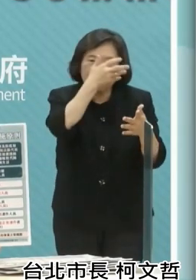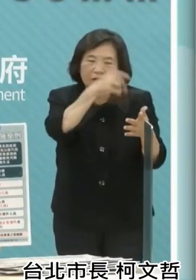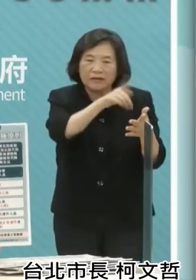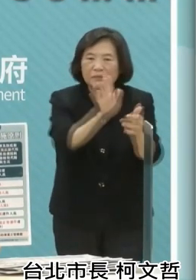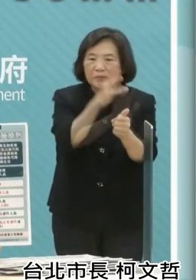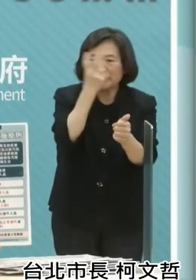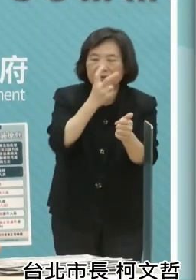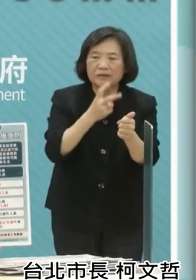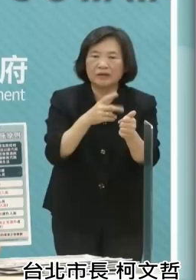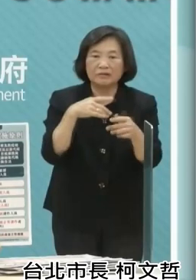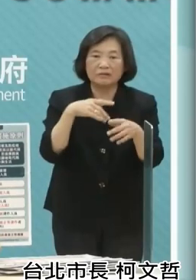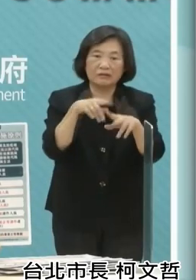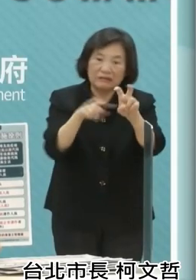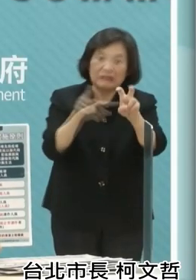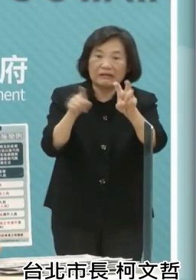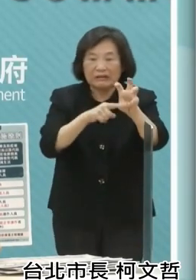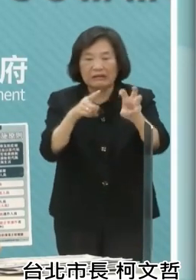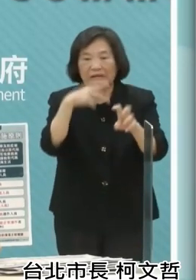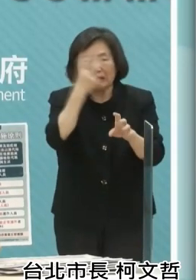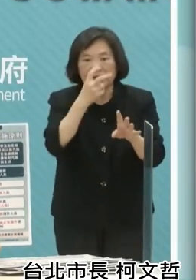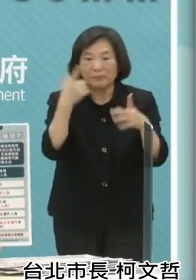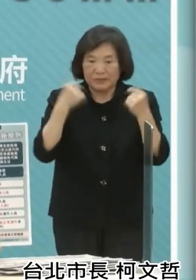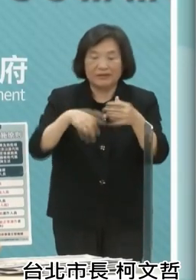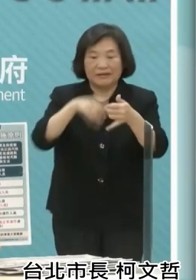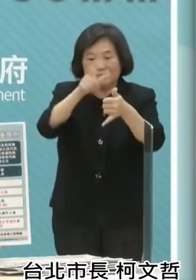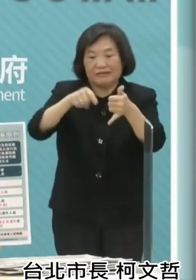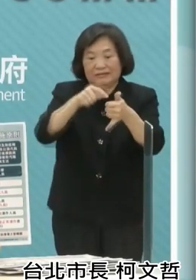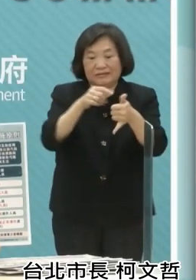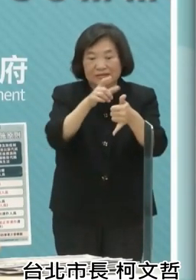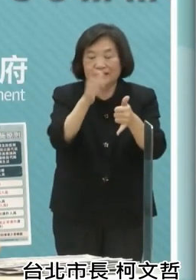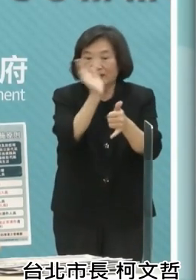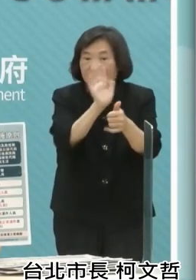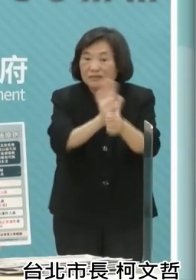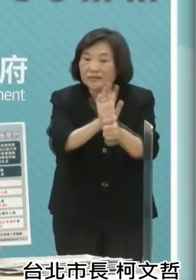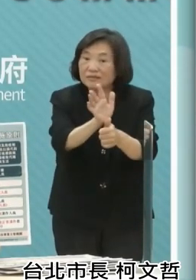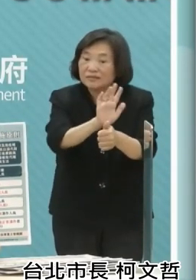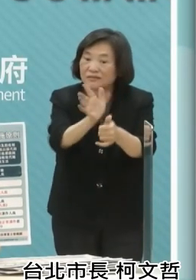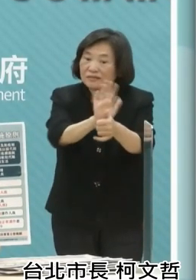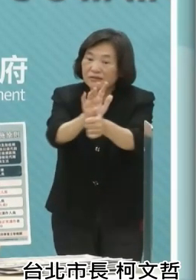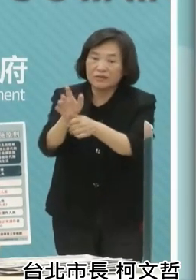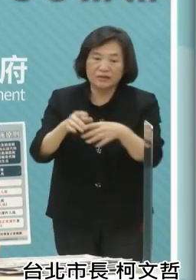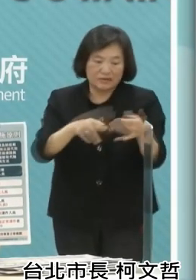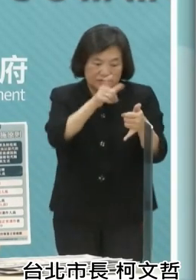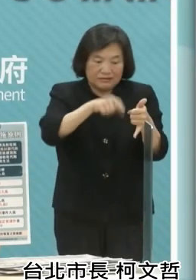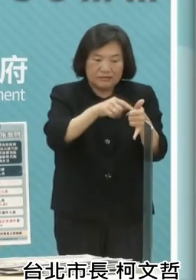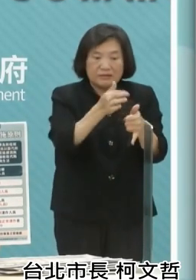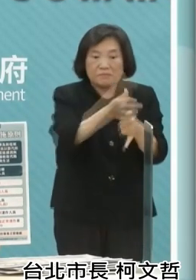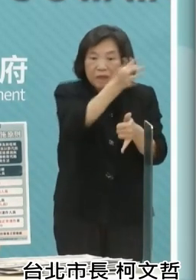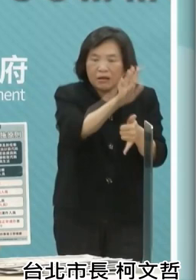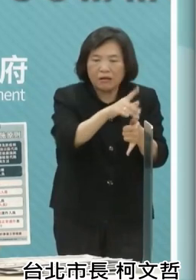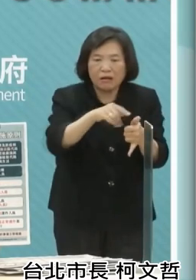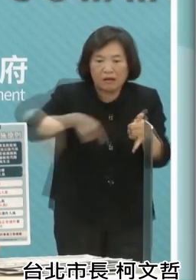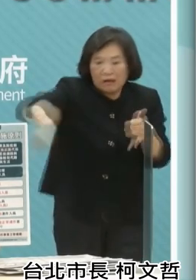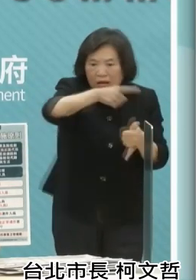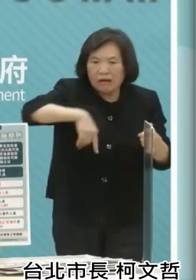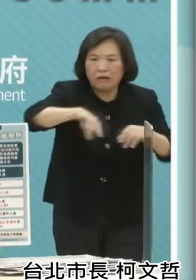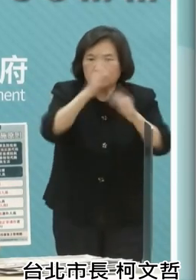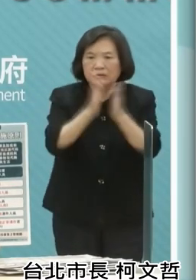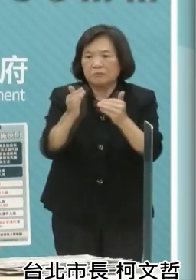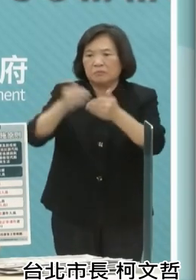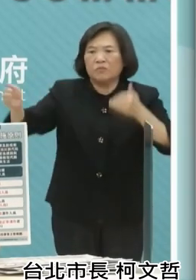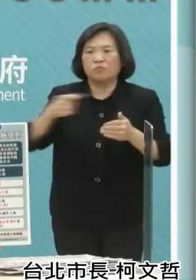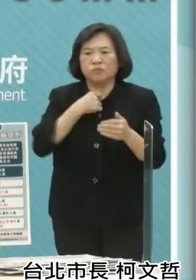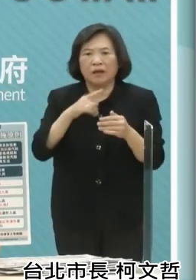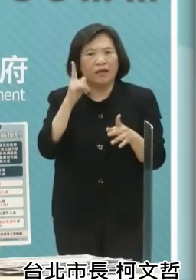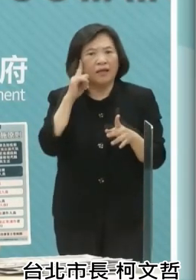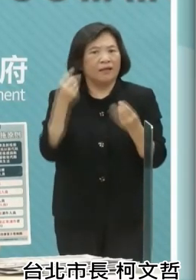30个的哦老人在那里，你像一个照护员。确诊，那整个人员全部要居家隔离，这不可能啊，有问题。那另外是